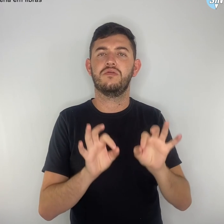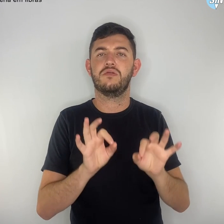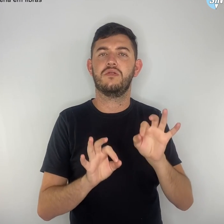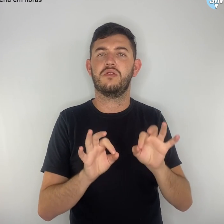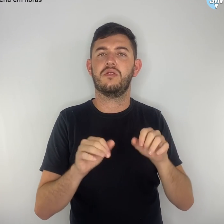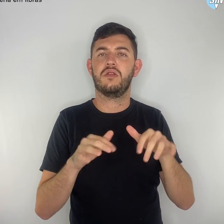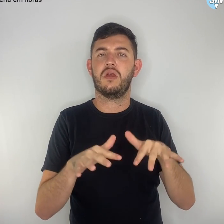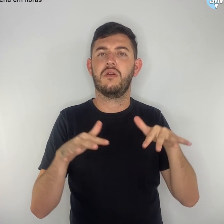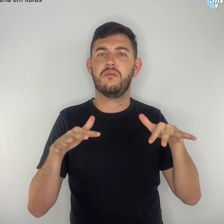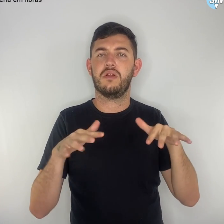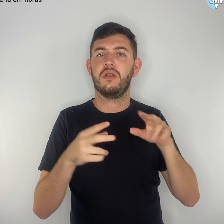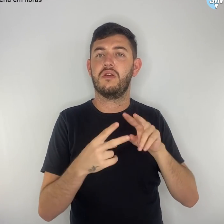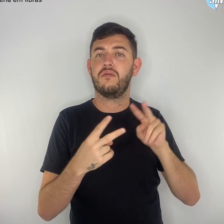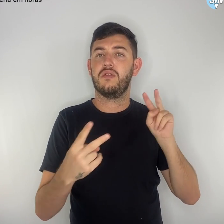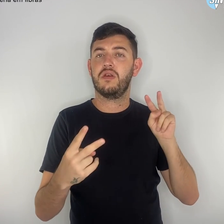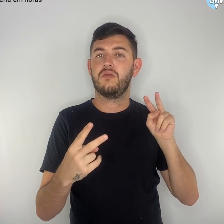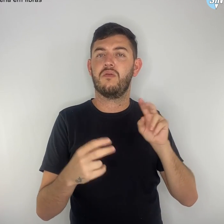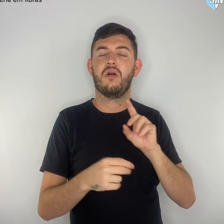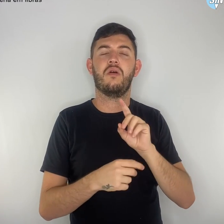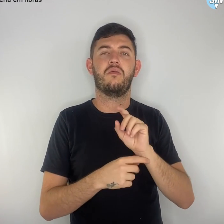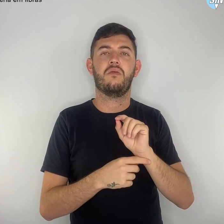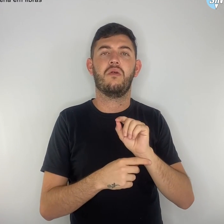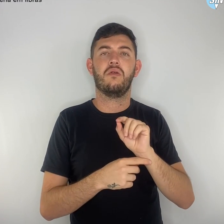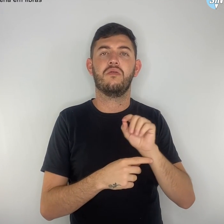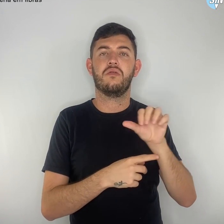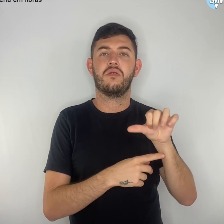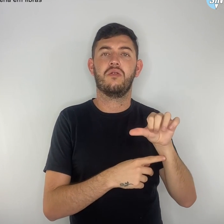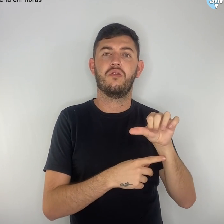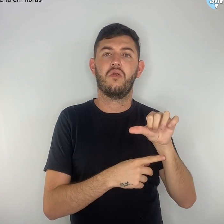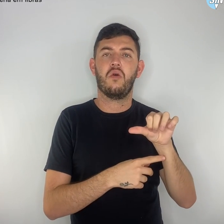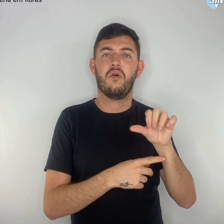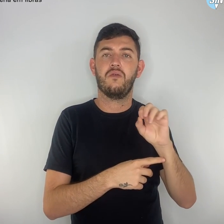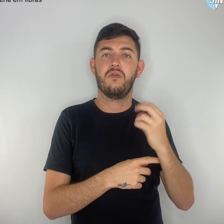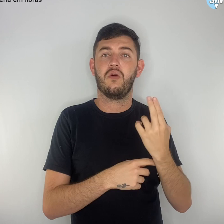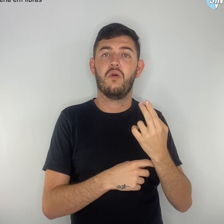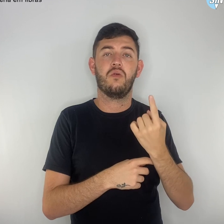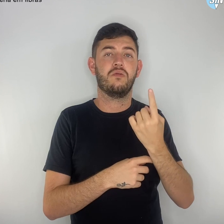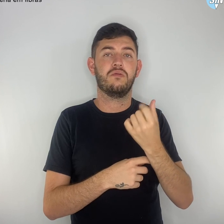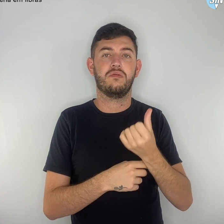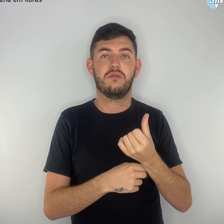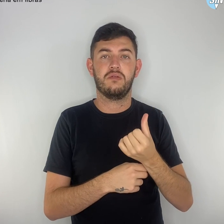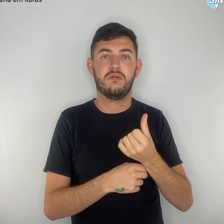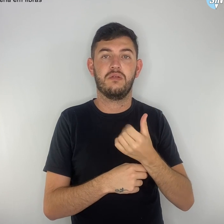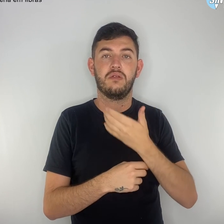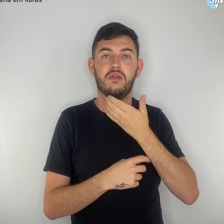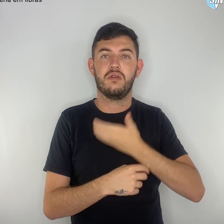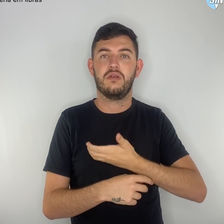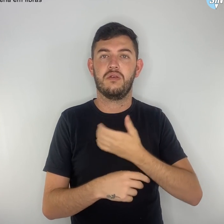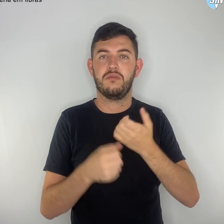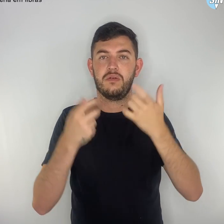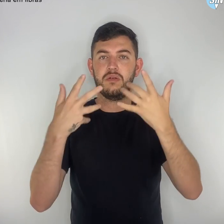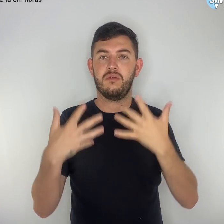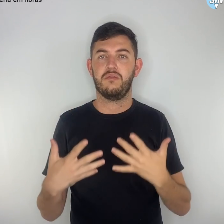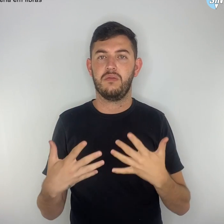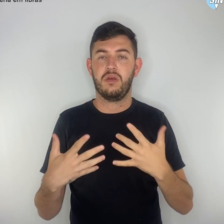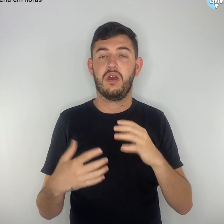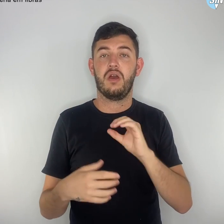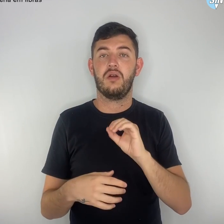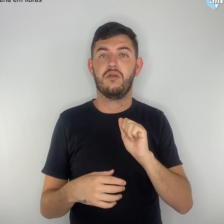entre 9 e 16 de dezembro. Escreve a ordem. Diz ainda que